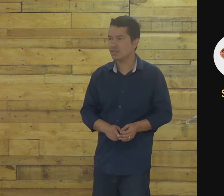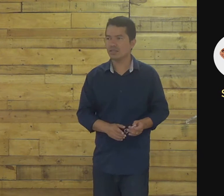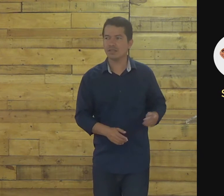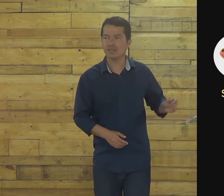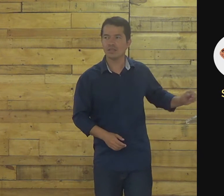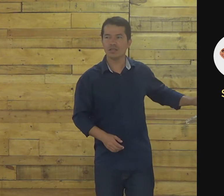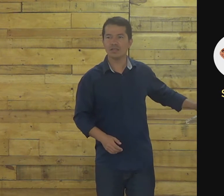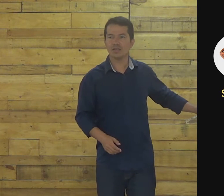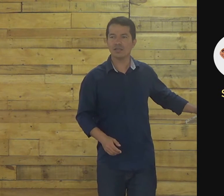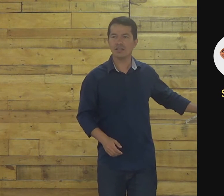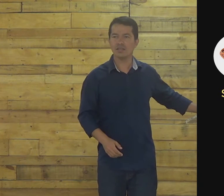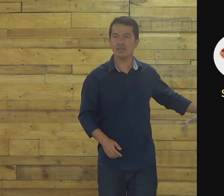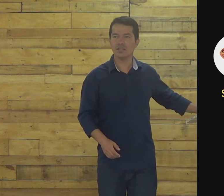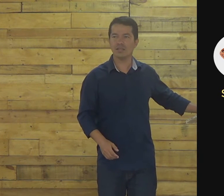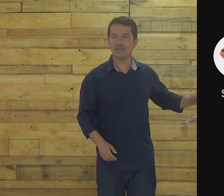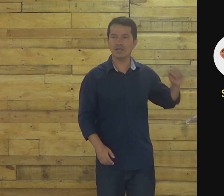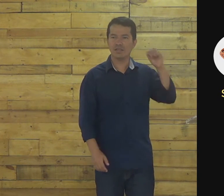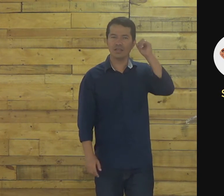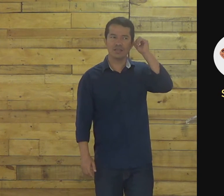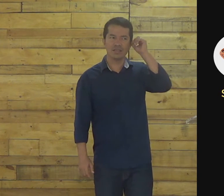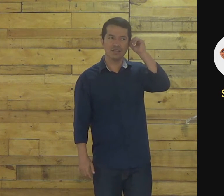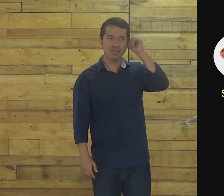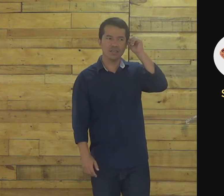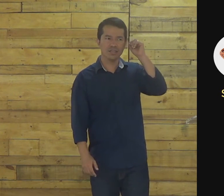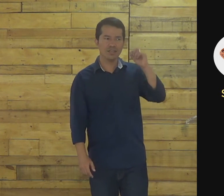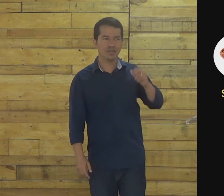Você conhece a palavra reabastecida?